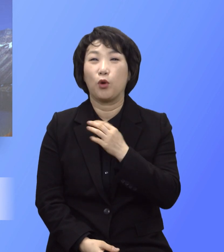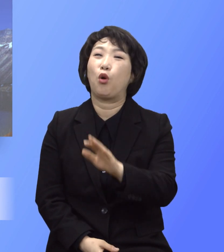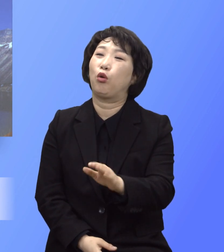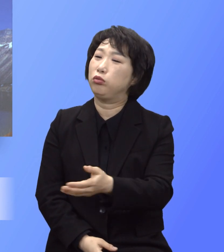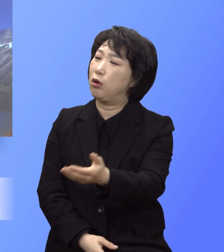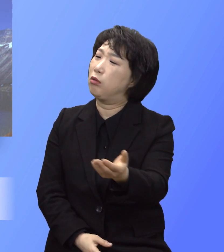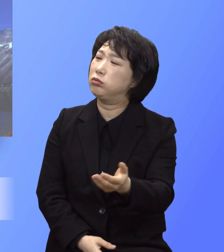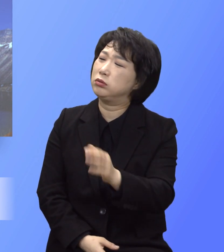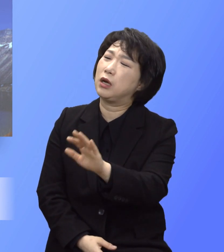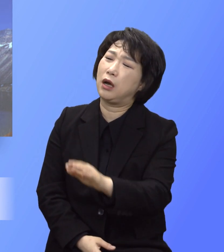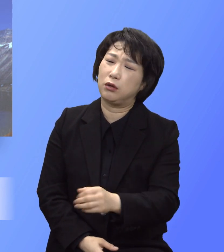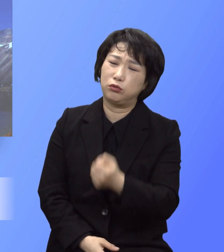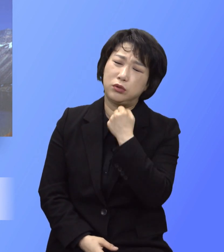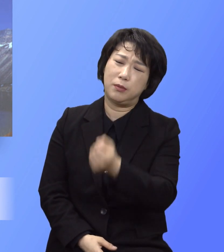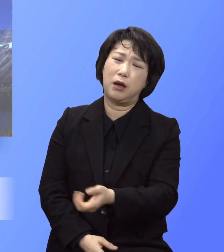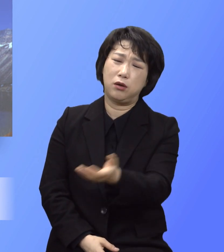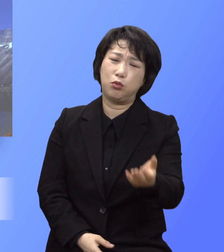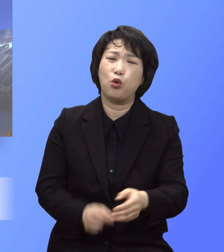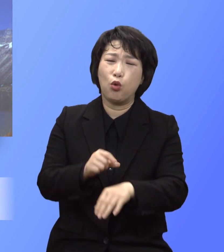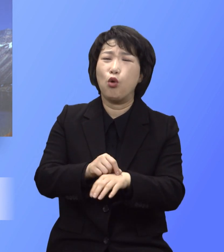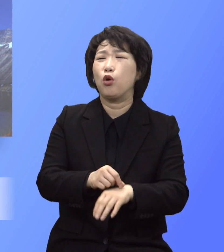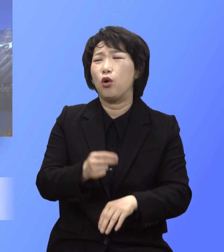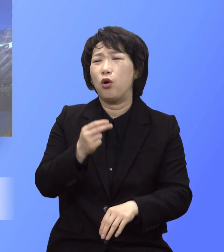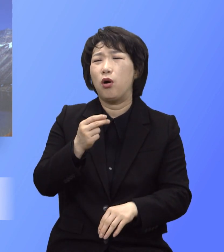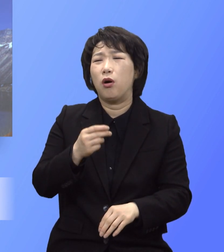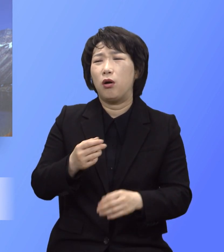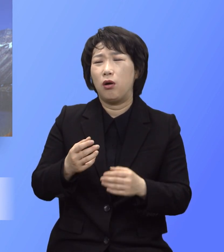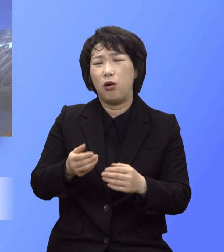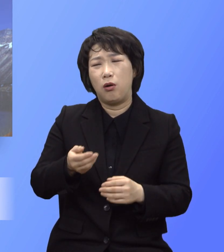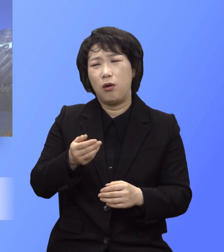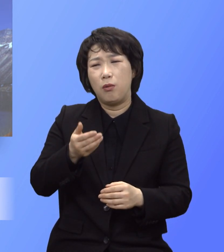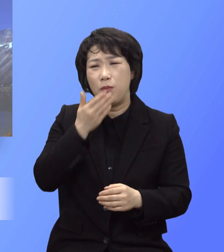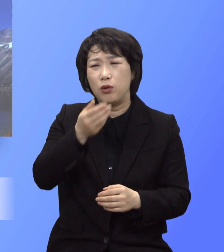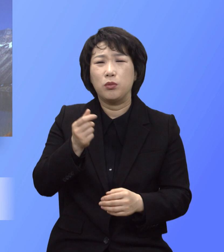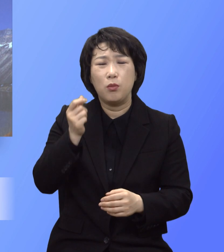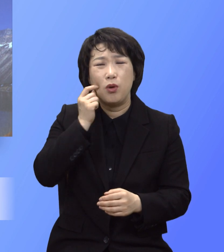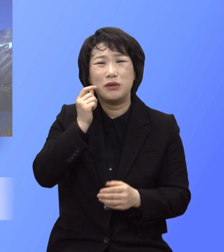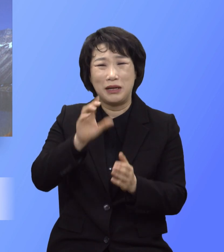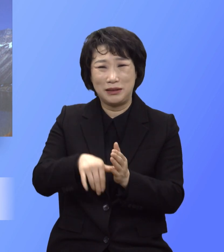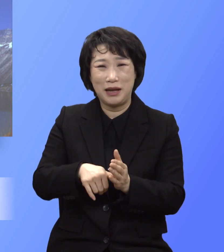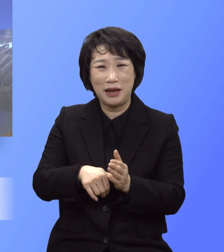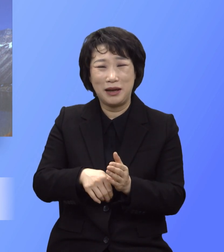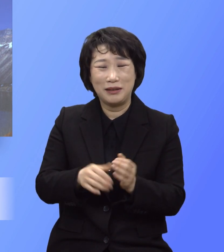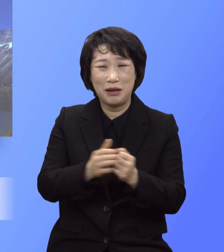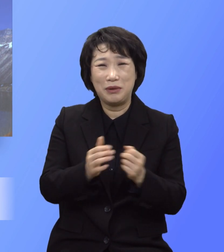여러분 고기를 못 먹는 때니까 아, 이 꽁고기를 한 마리 줄라나?